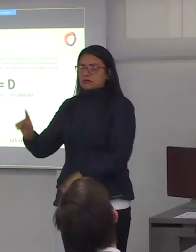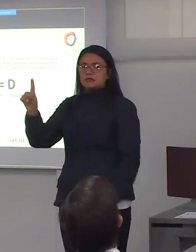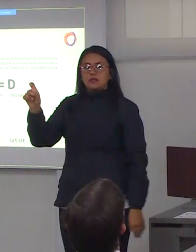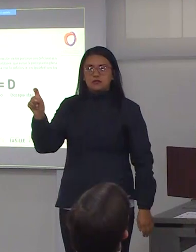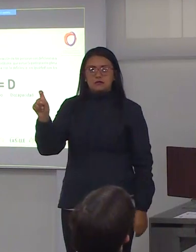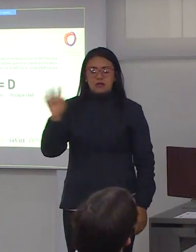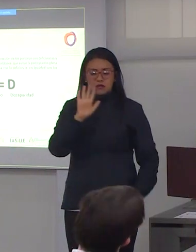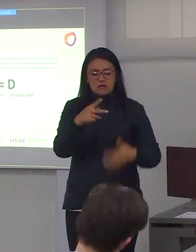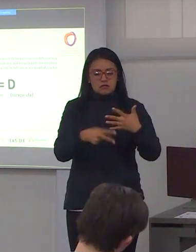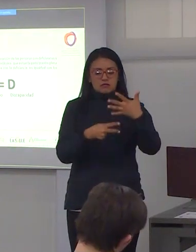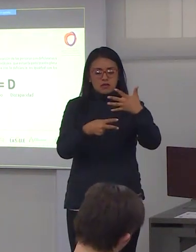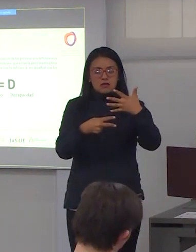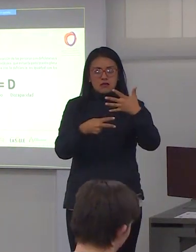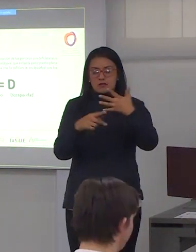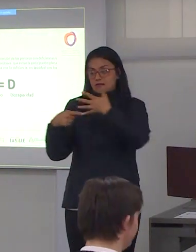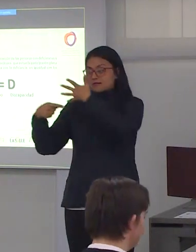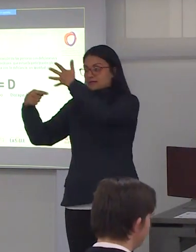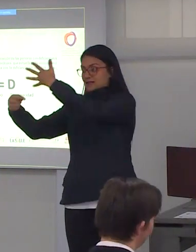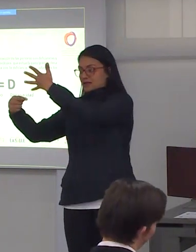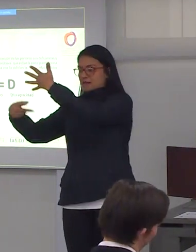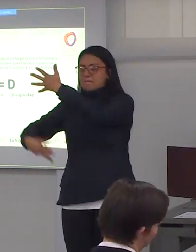¿cuál es la ñapa en Colombia?